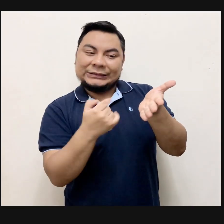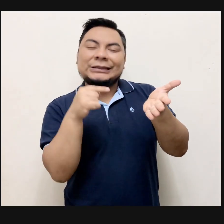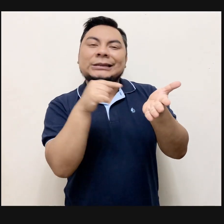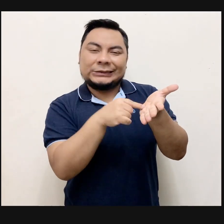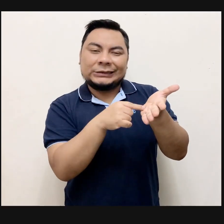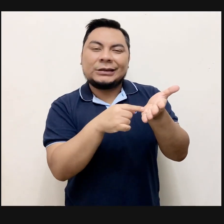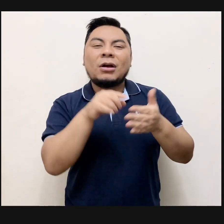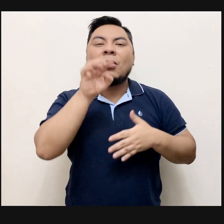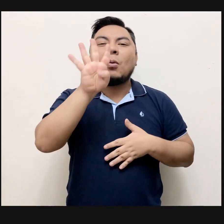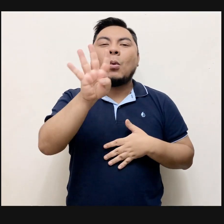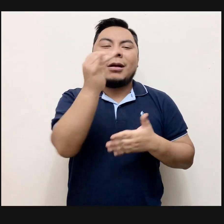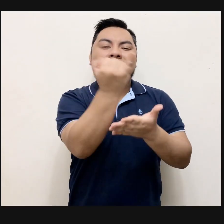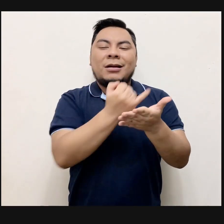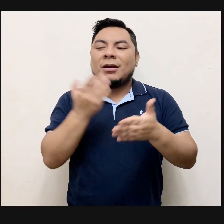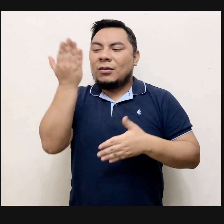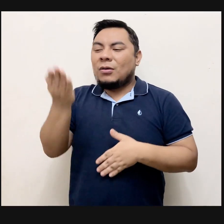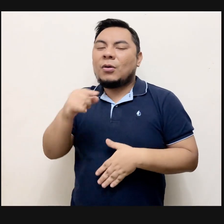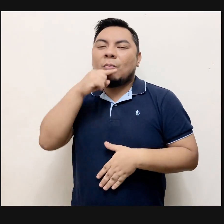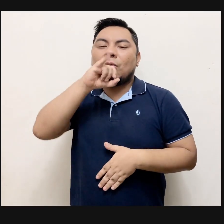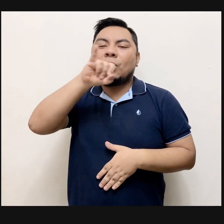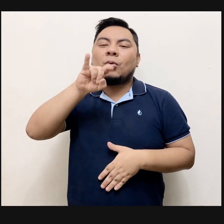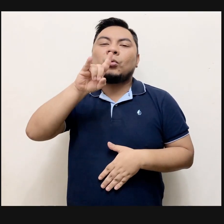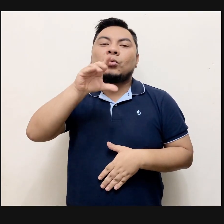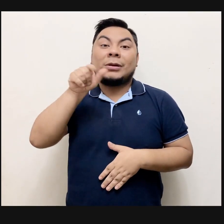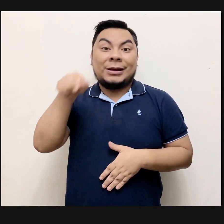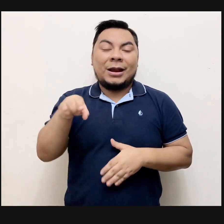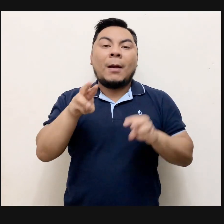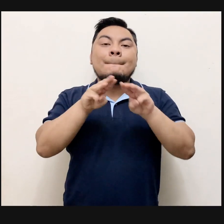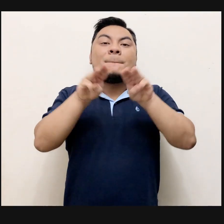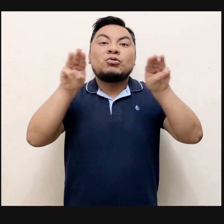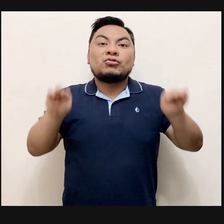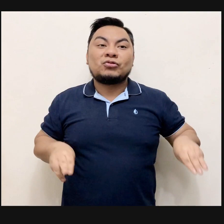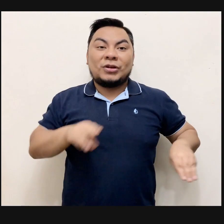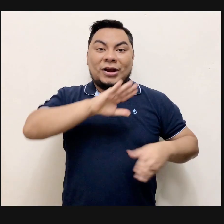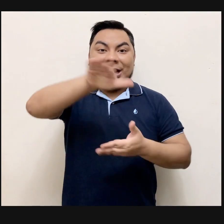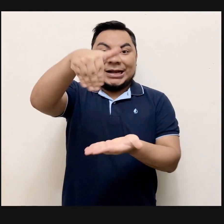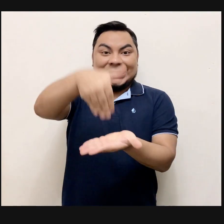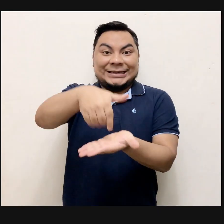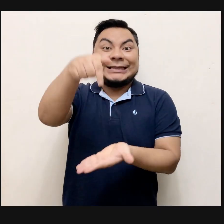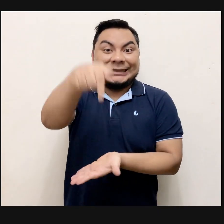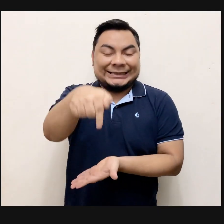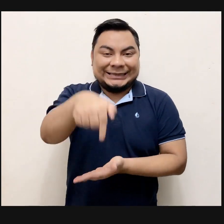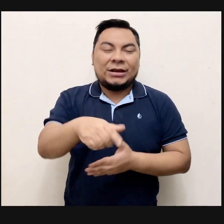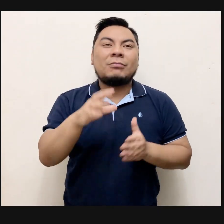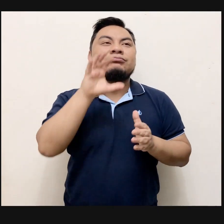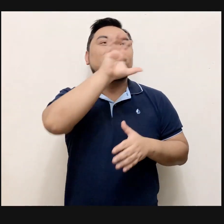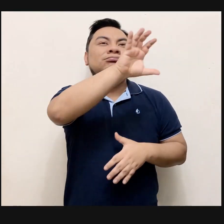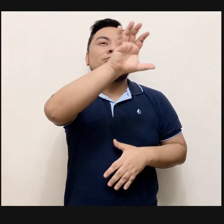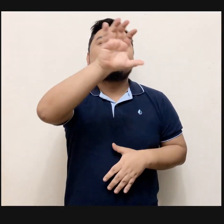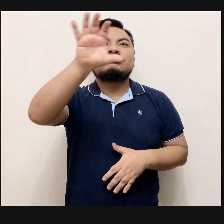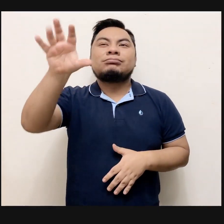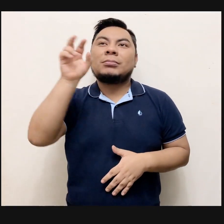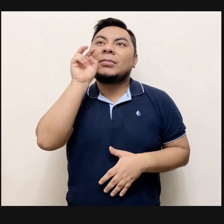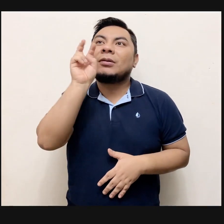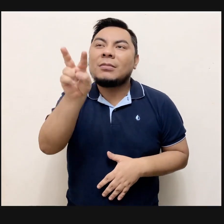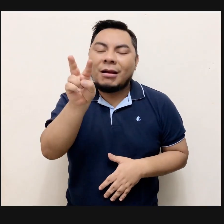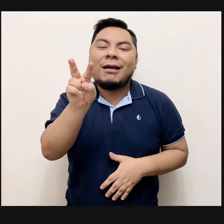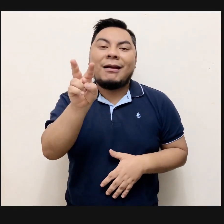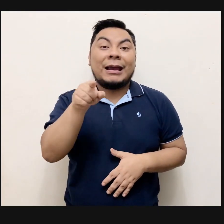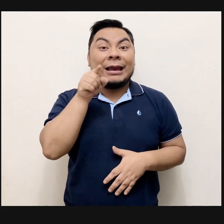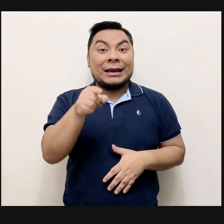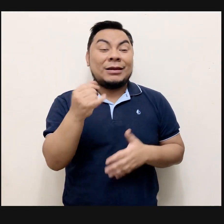pintura es una de las cuatro obras de Julia Codecido que conserva el Museo Central, y si recorre su pinacoteca siguiendo un